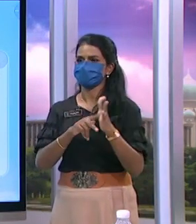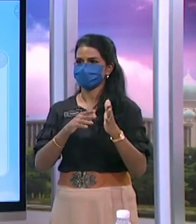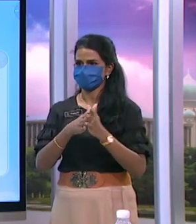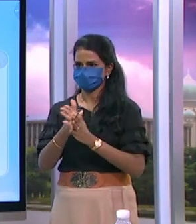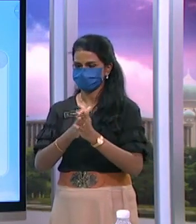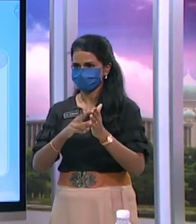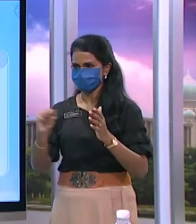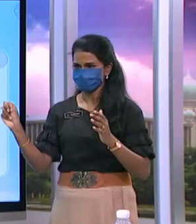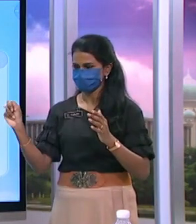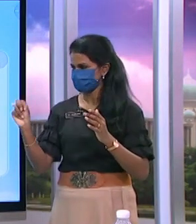Kerajinan.